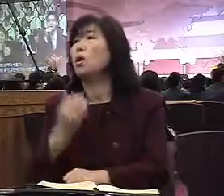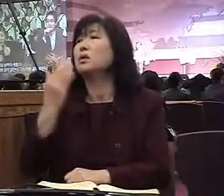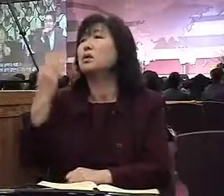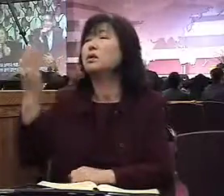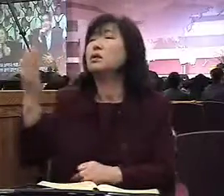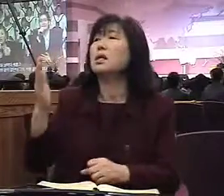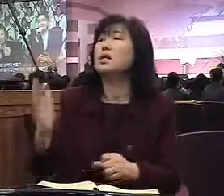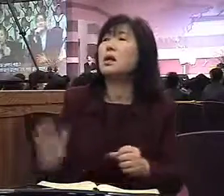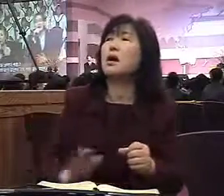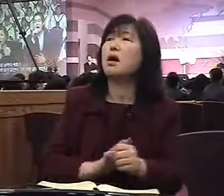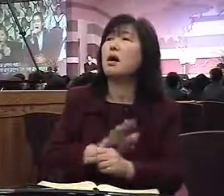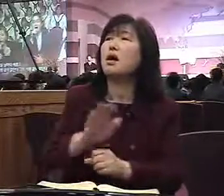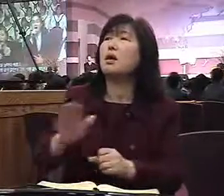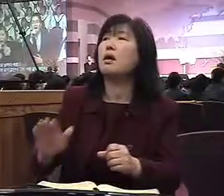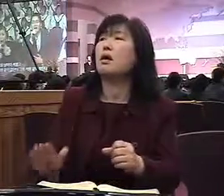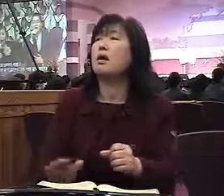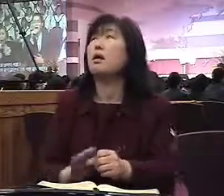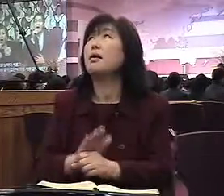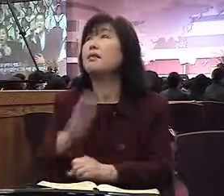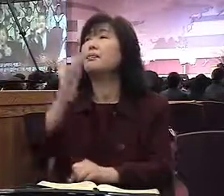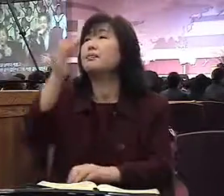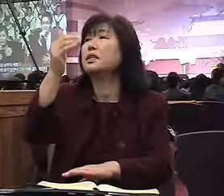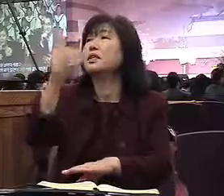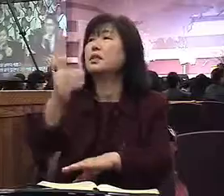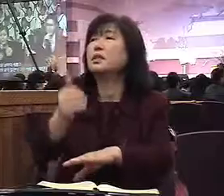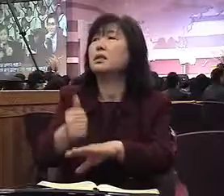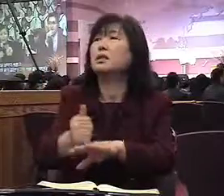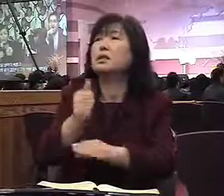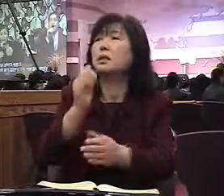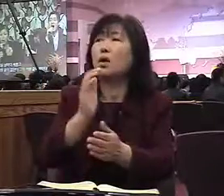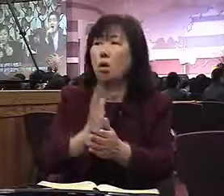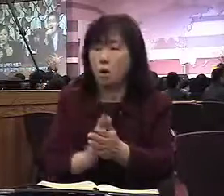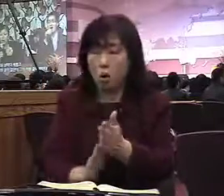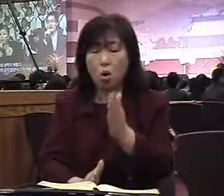새롭고 그의 사랑 끝이